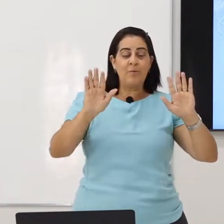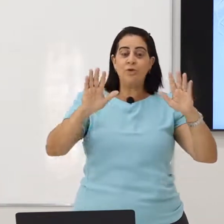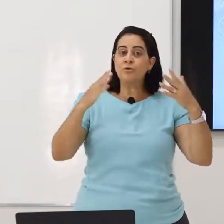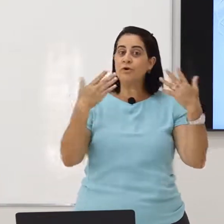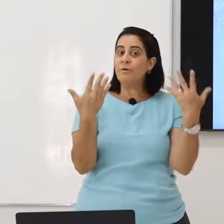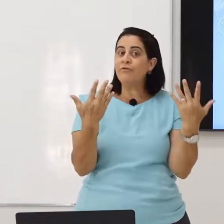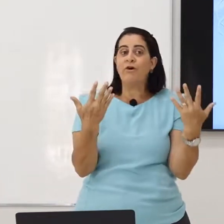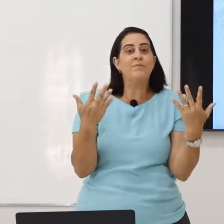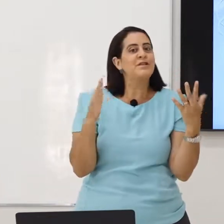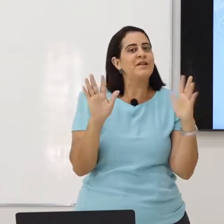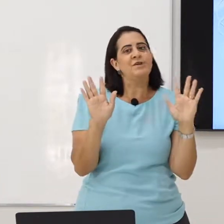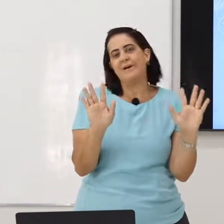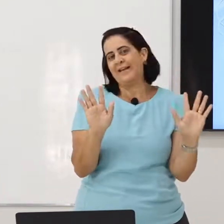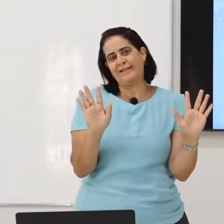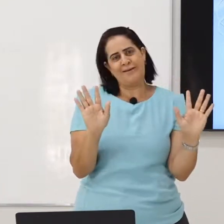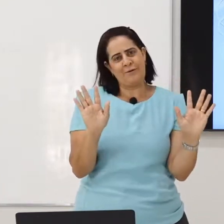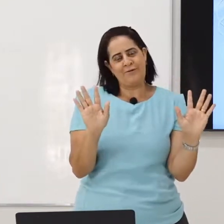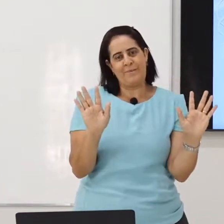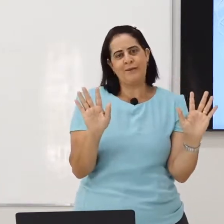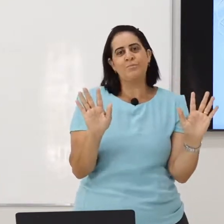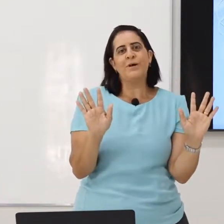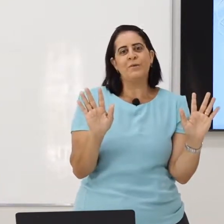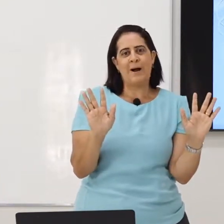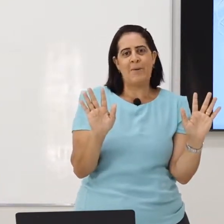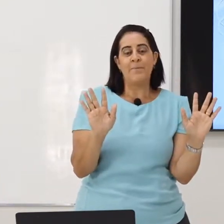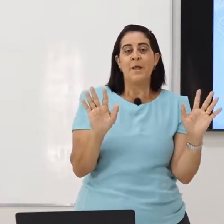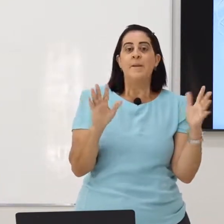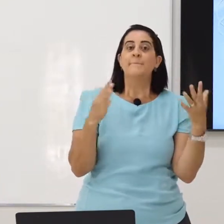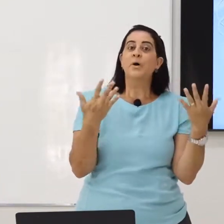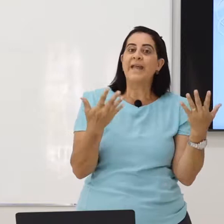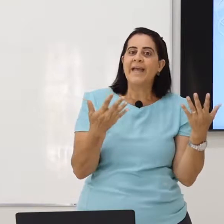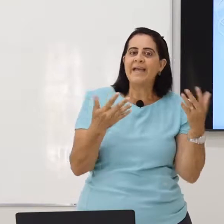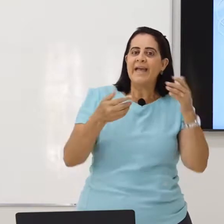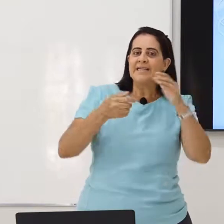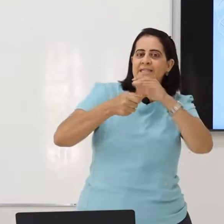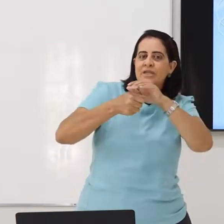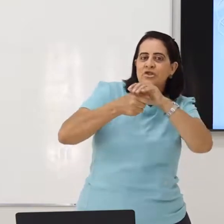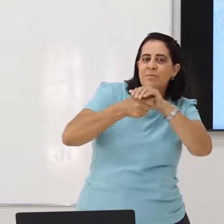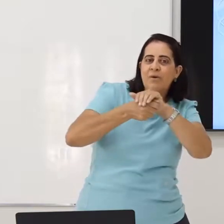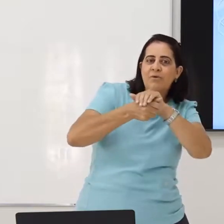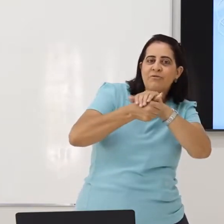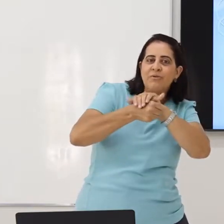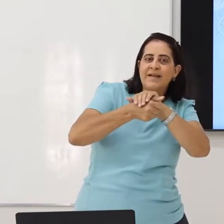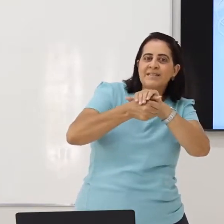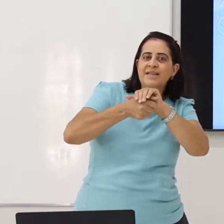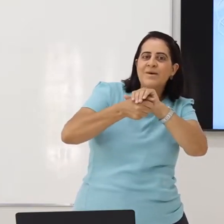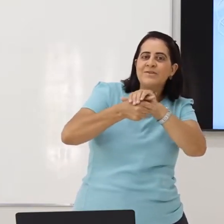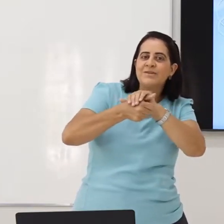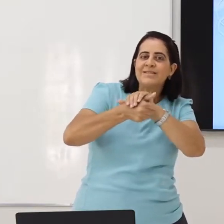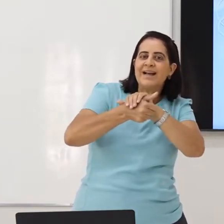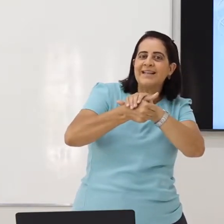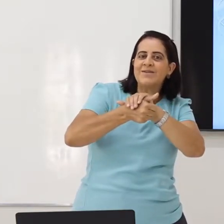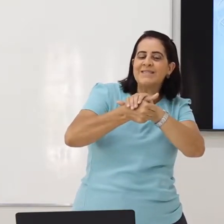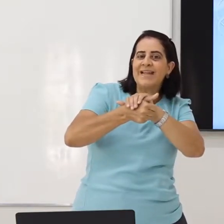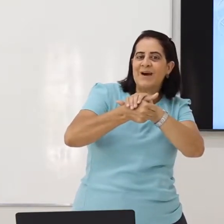não tomou forma de nenhuma letra do alfabeto manual. Porém, existe uma configuração associada ao sinal.